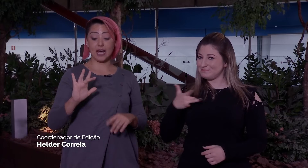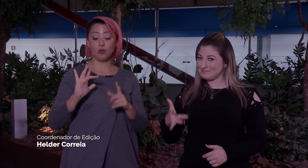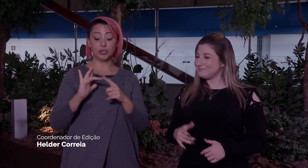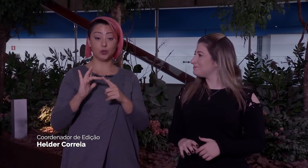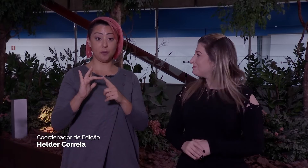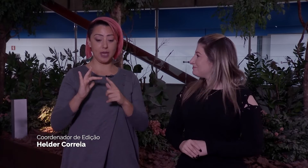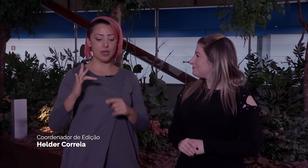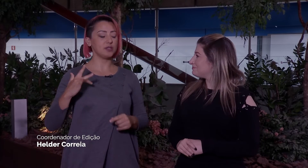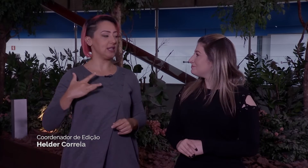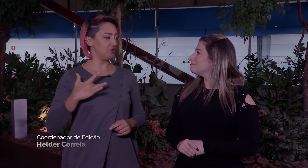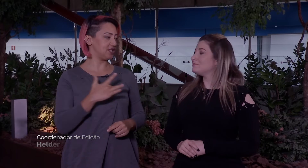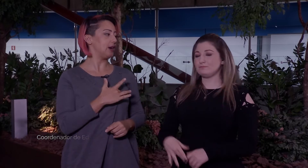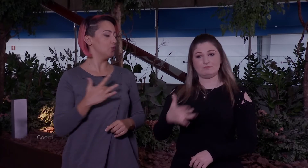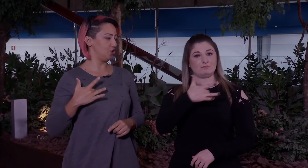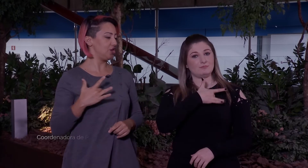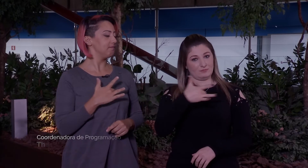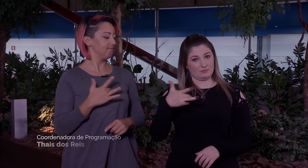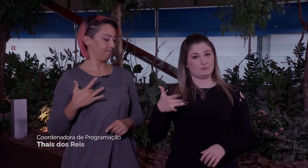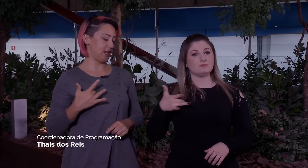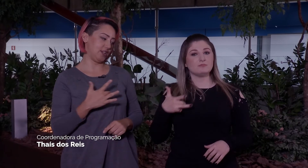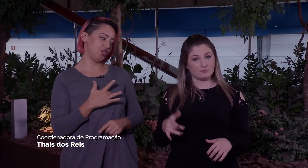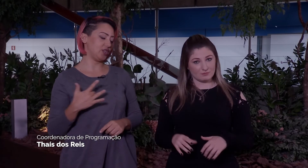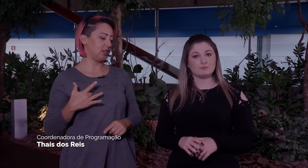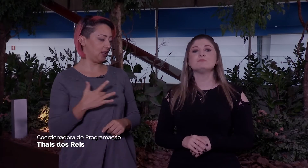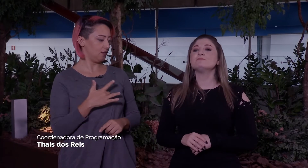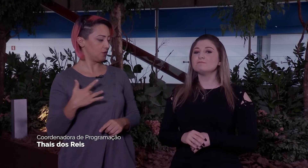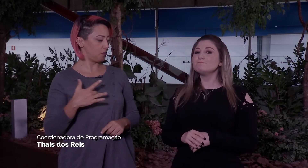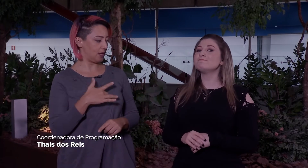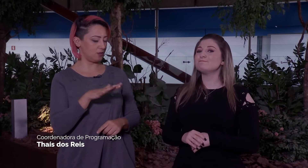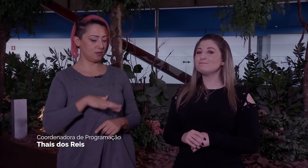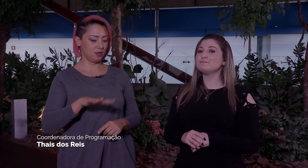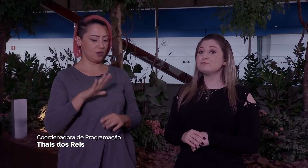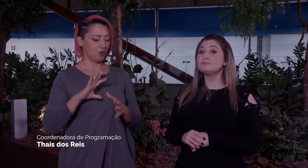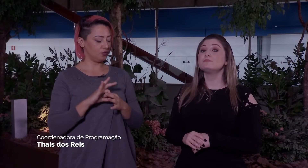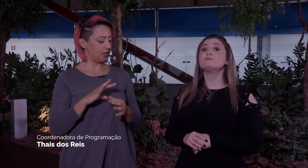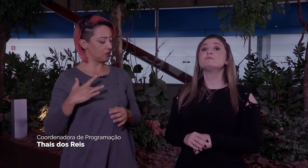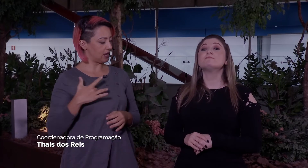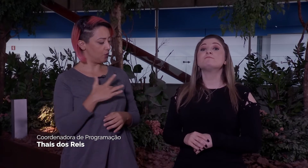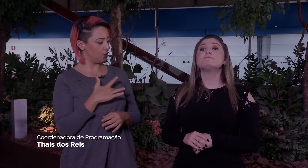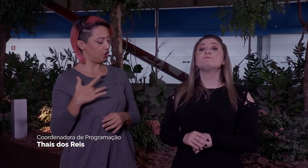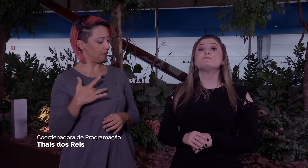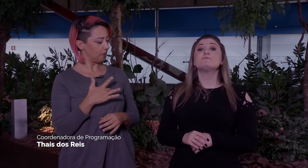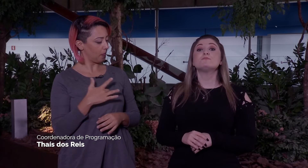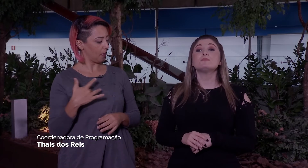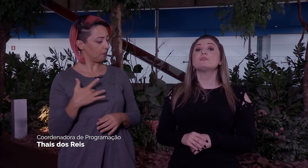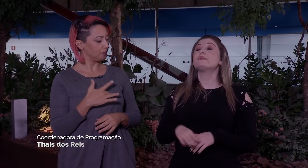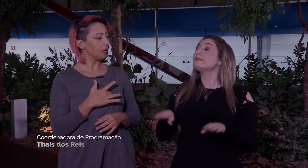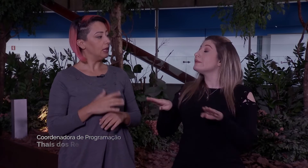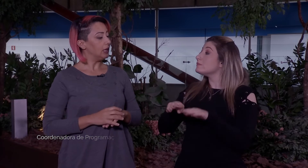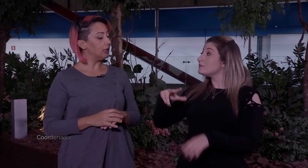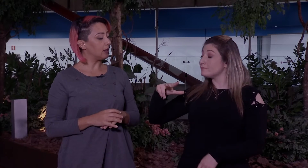com o dedo do meio, sinal de saúde. A gente está aqui no espaço, contexto saúde. E